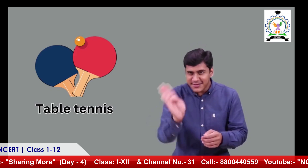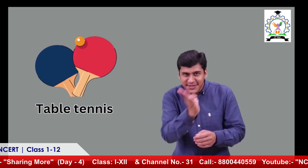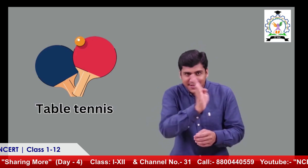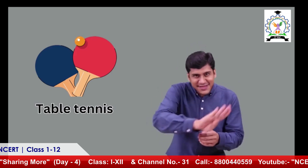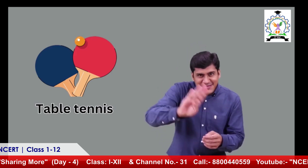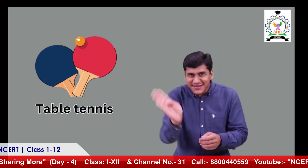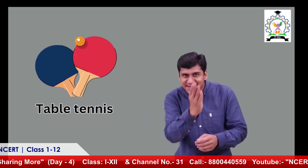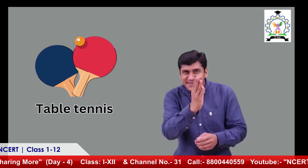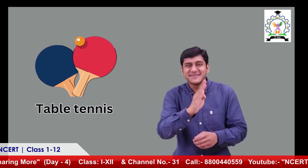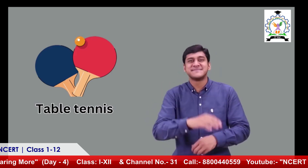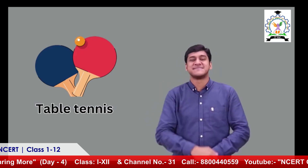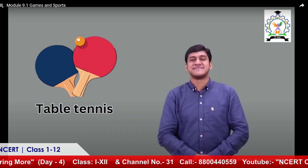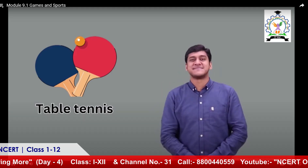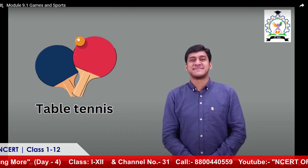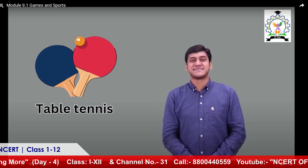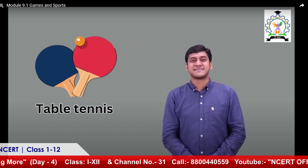टेबल टेनिस।